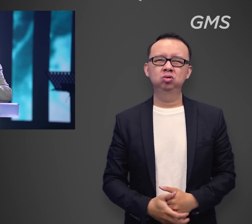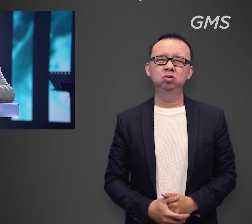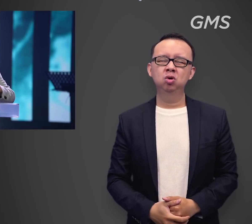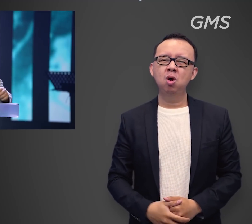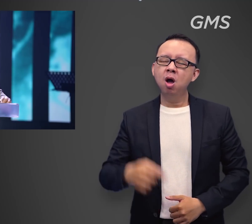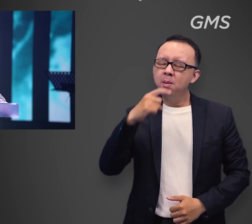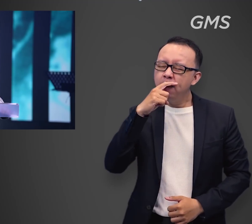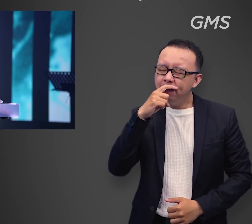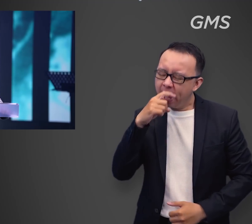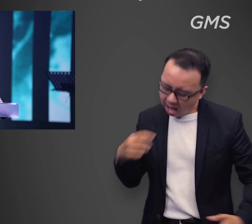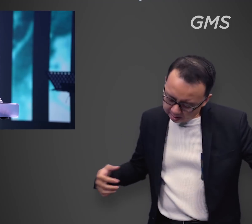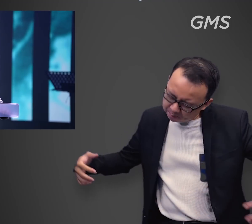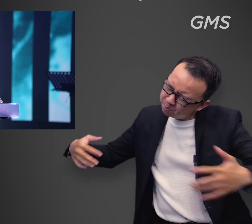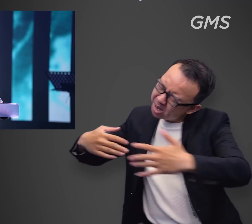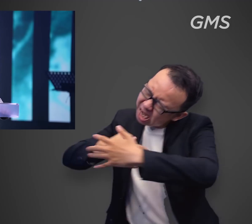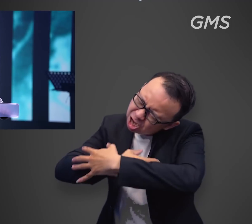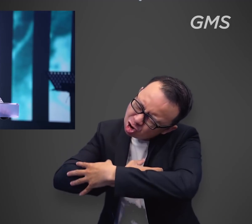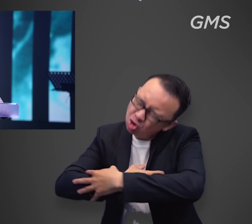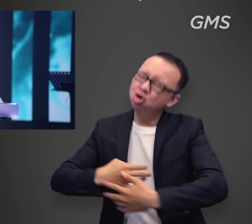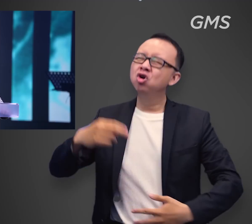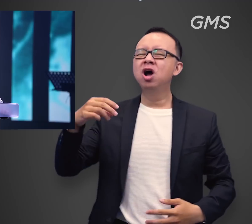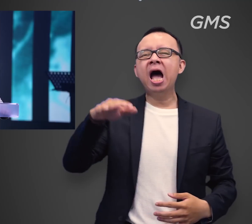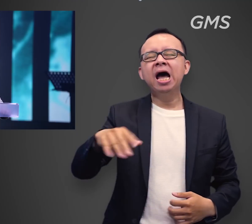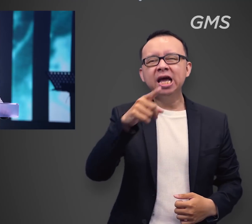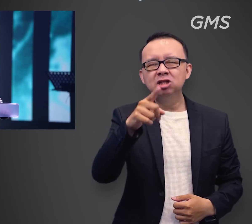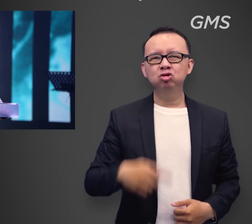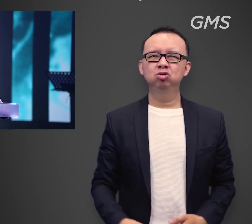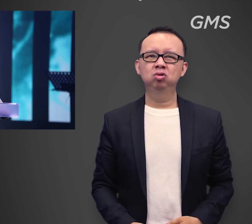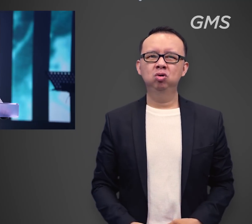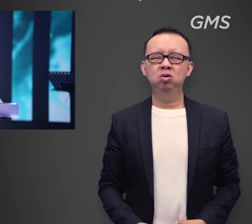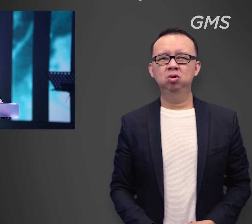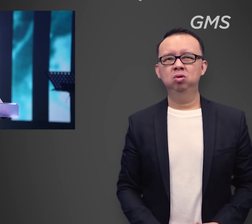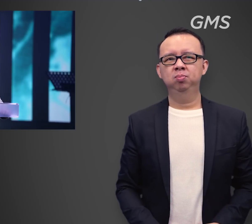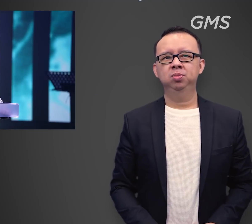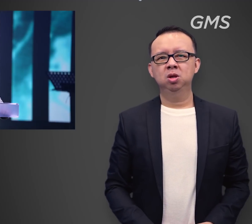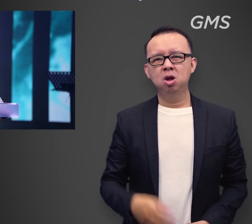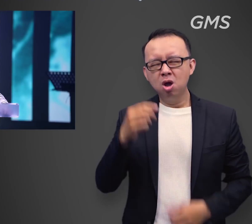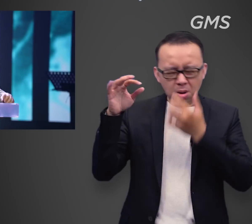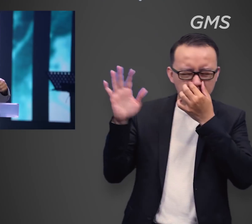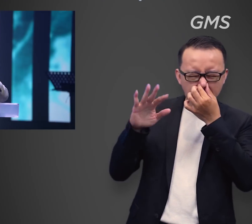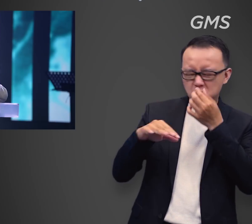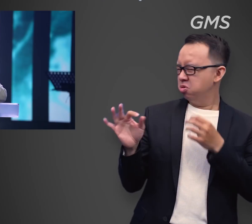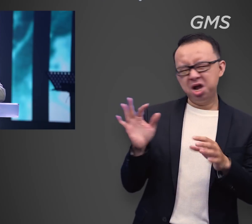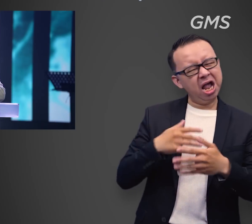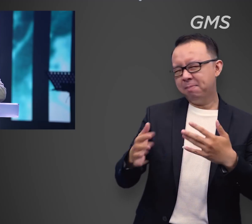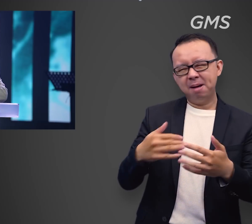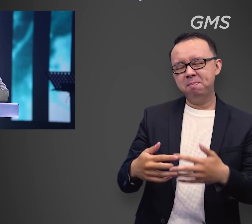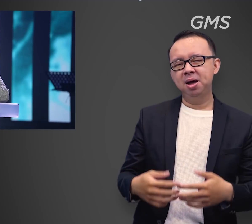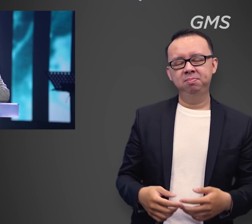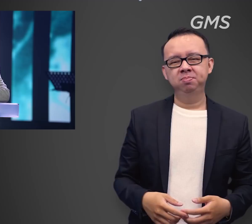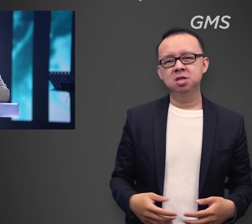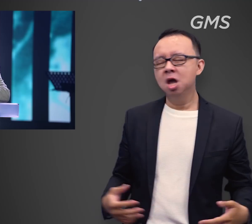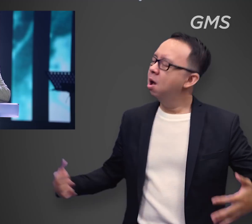Bapak peluk anak itu. Bau gak peduli. Kotor juga gak peduli. Ya, dia peluk anak